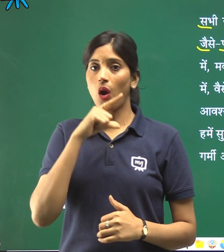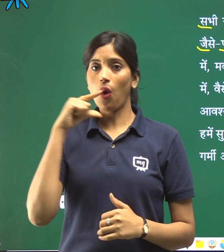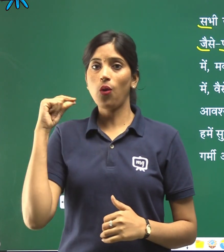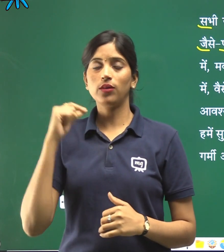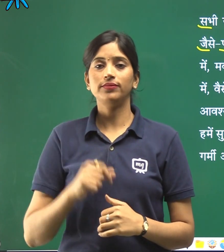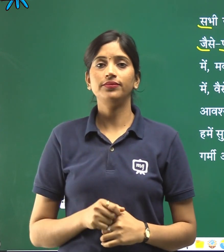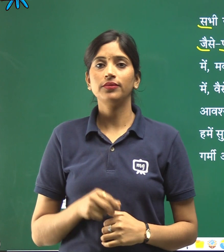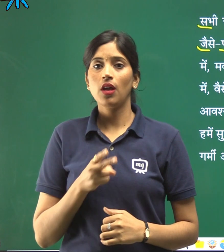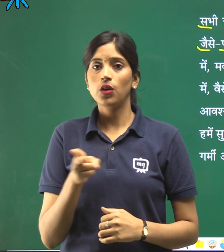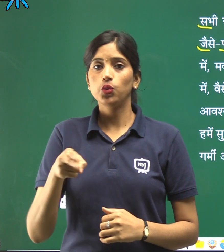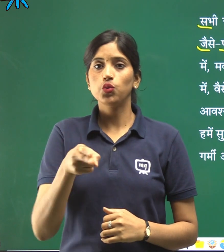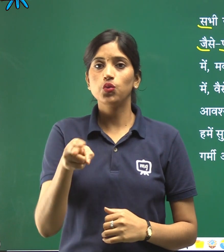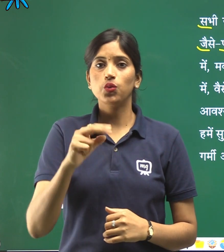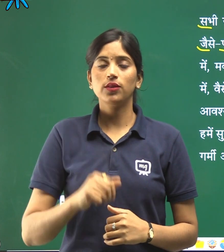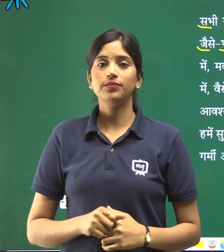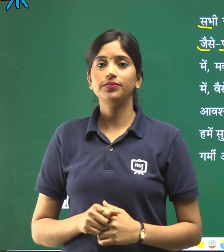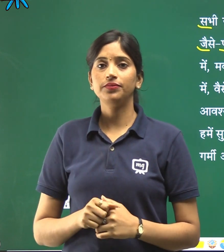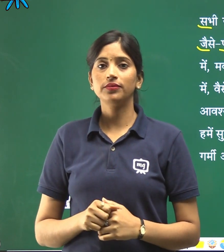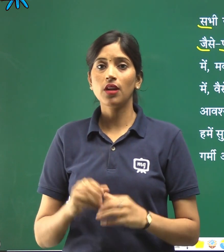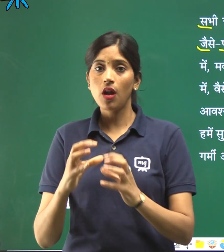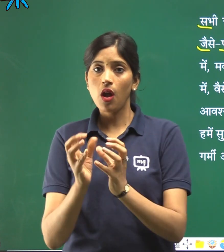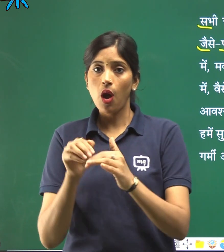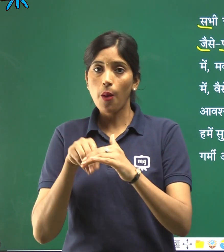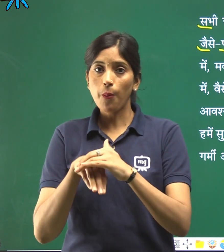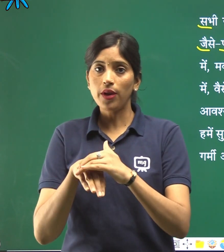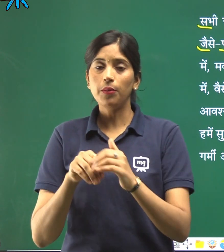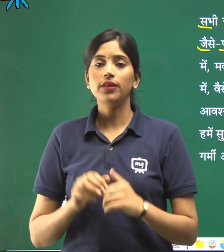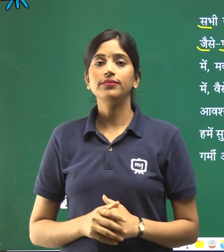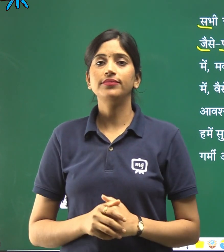और चूहा बिल में,